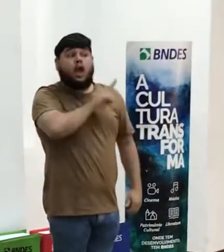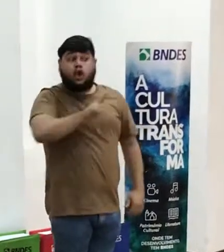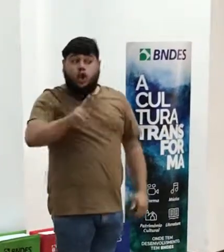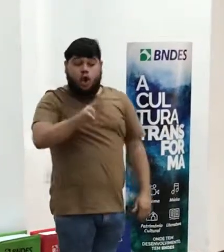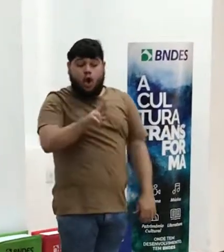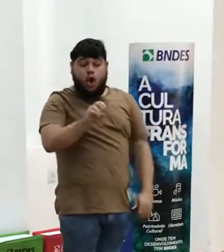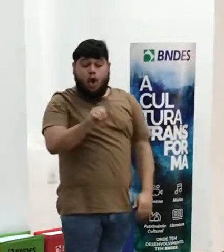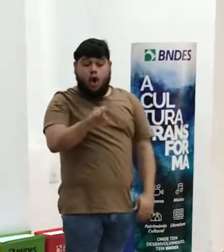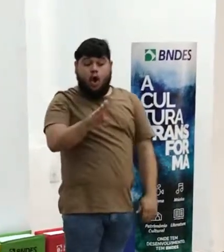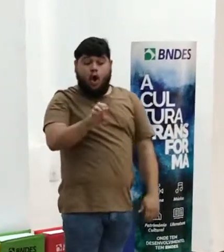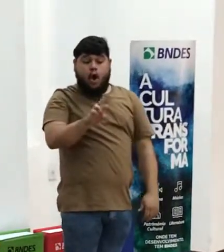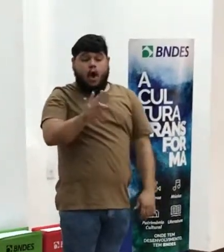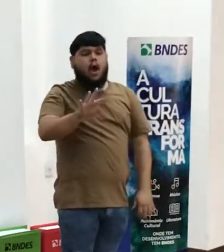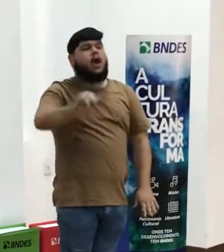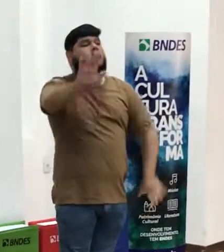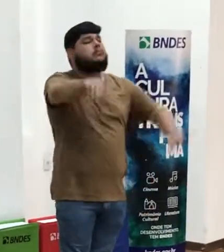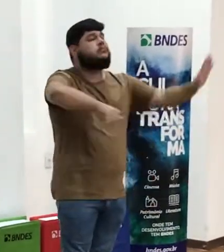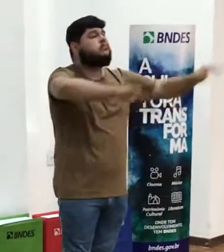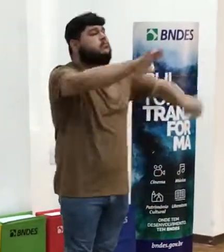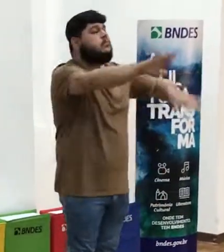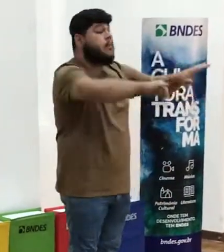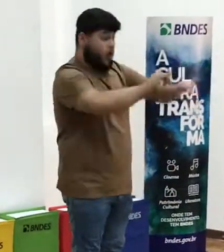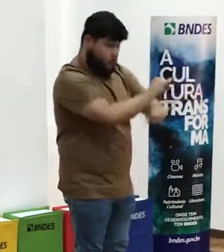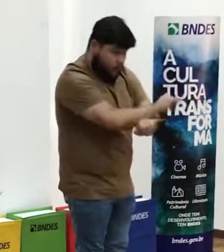tot para dar uma notícia de última hora.